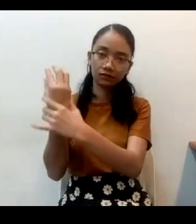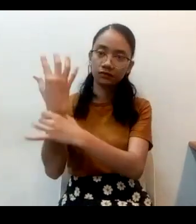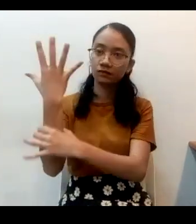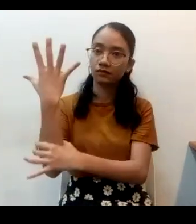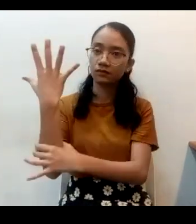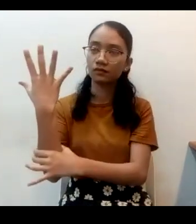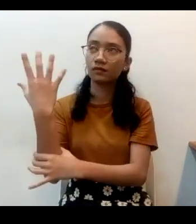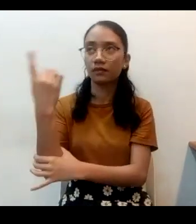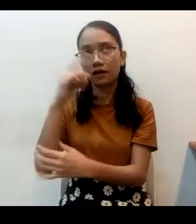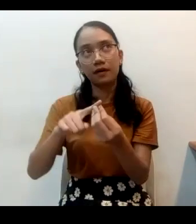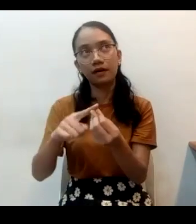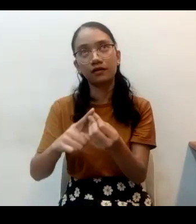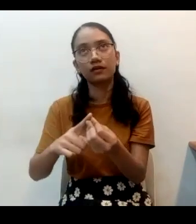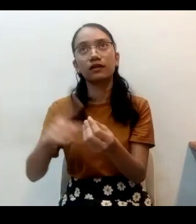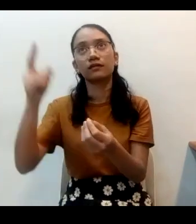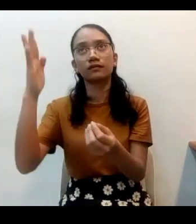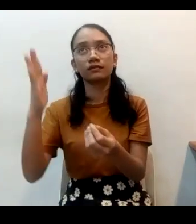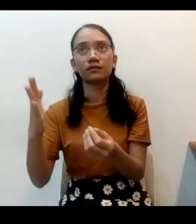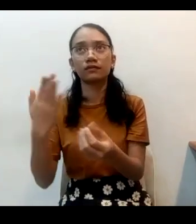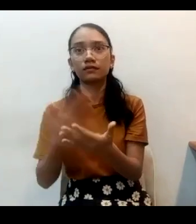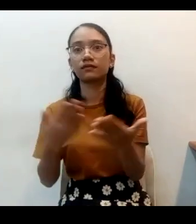bagay ng Diyos. And let's look at the Psalm number